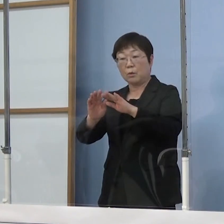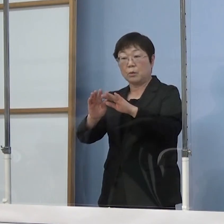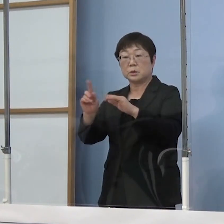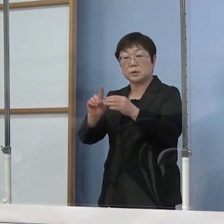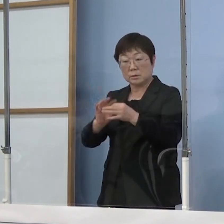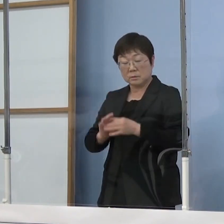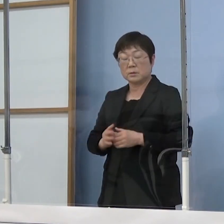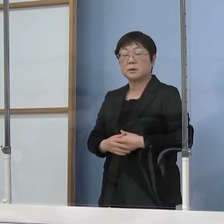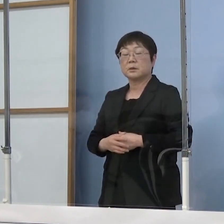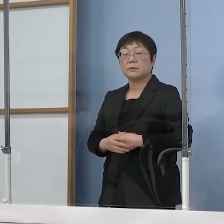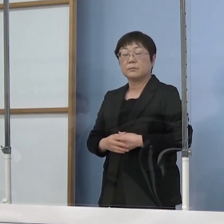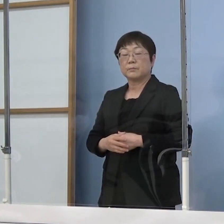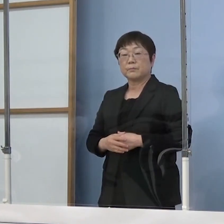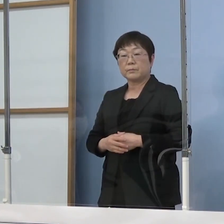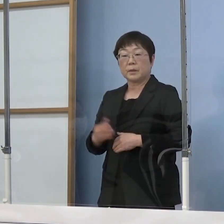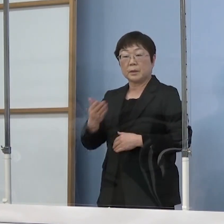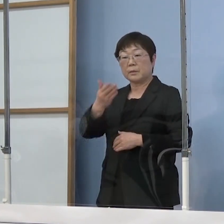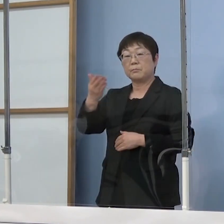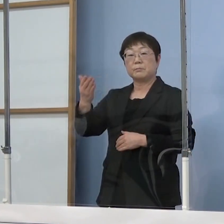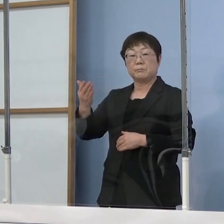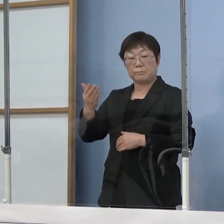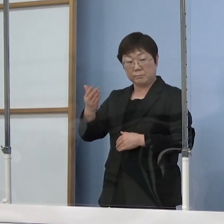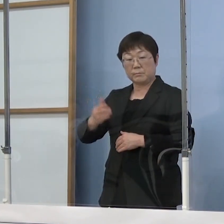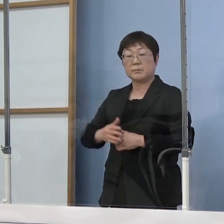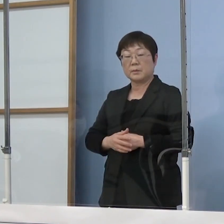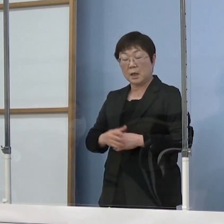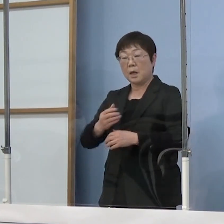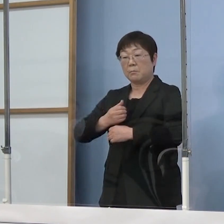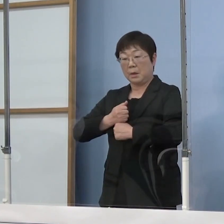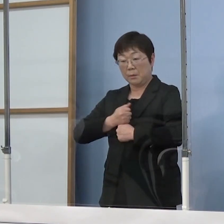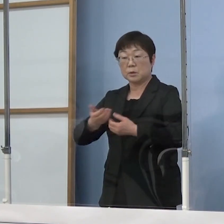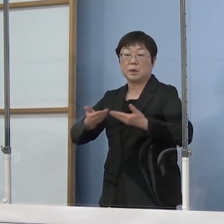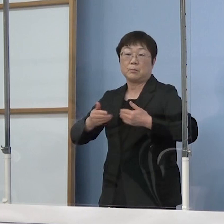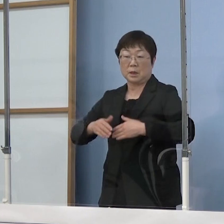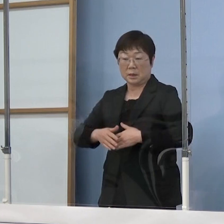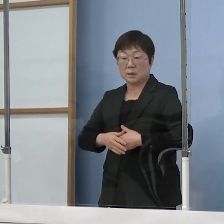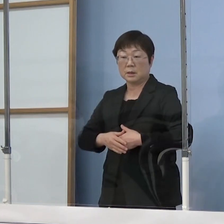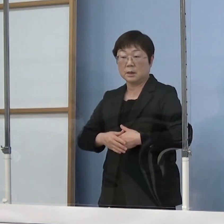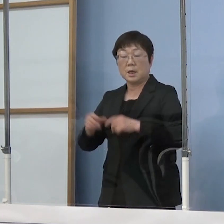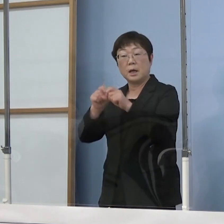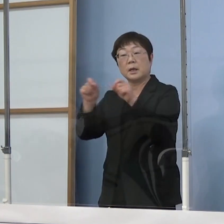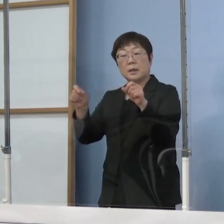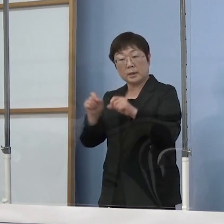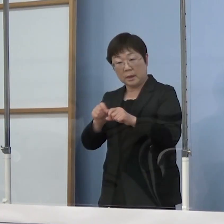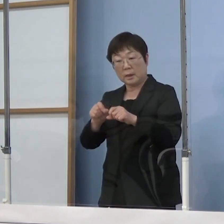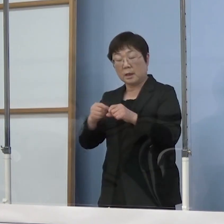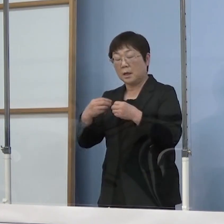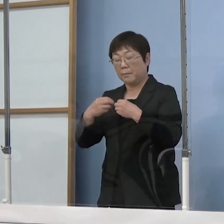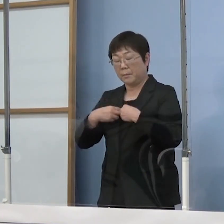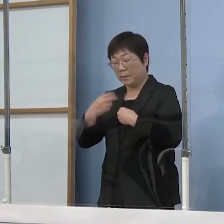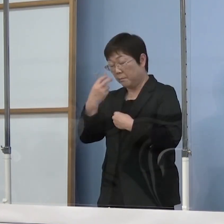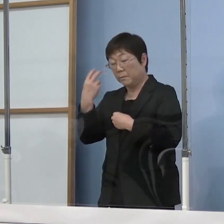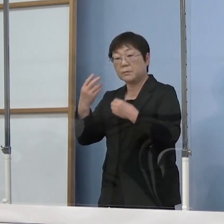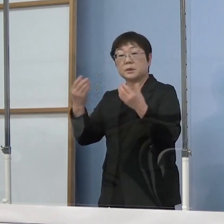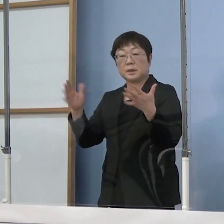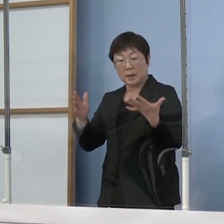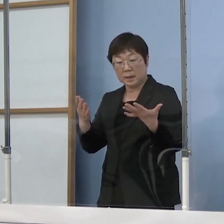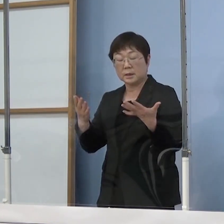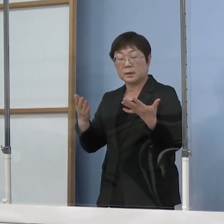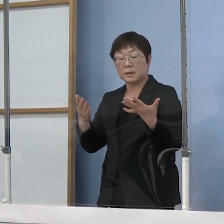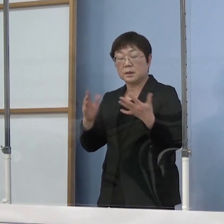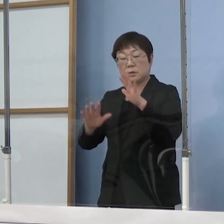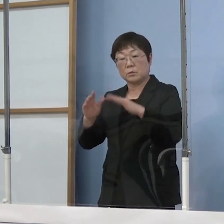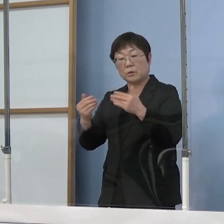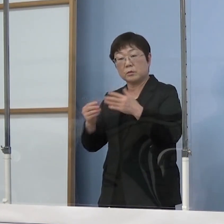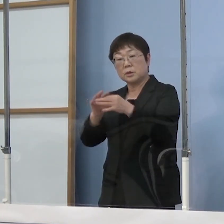が、まあ皆さん方守っていただいて、まあ、結果として陽性者が出なかったということにな